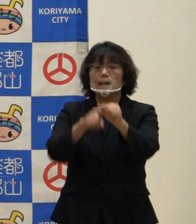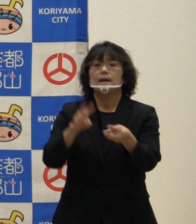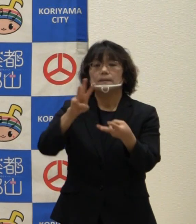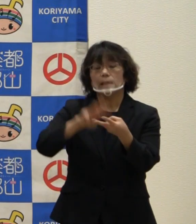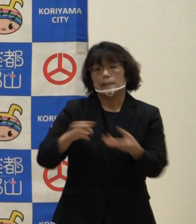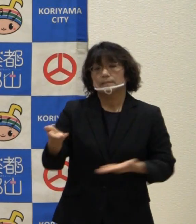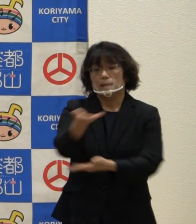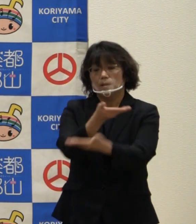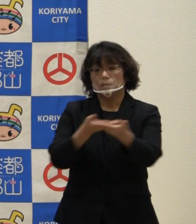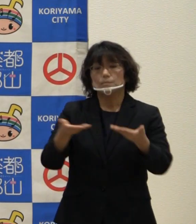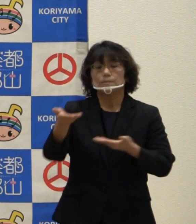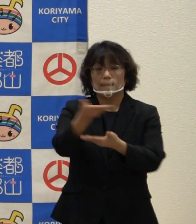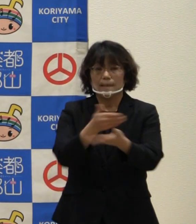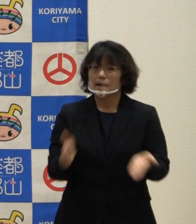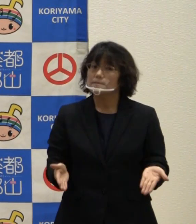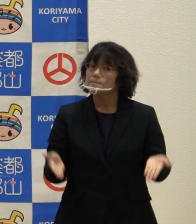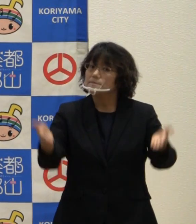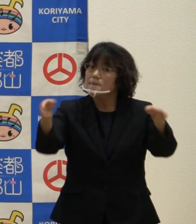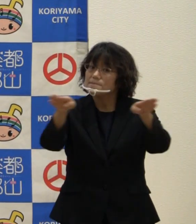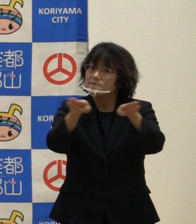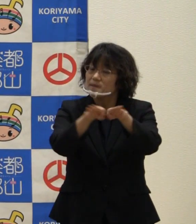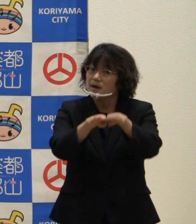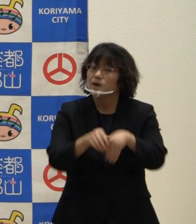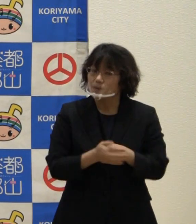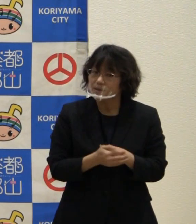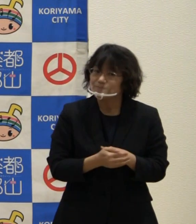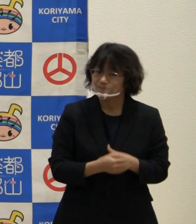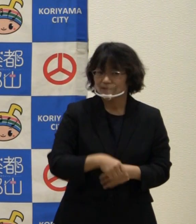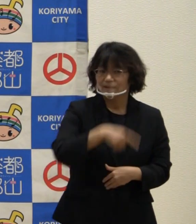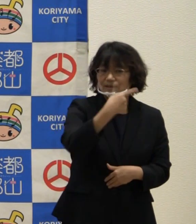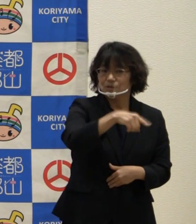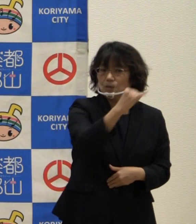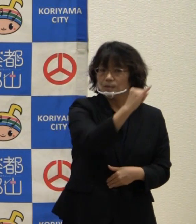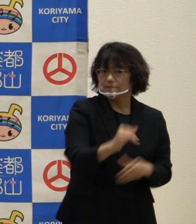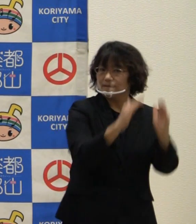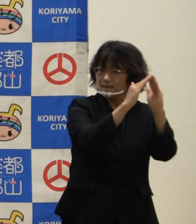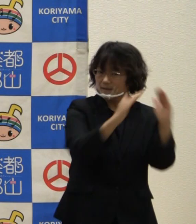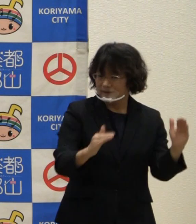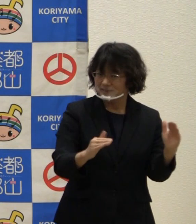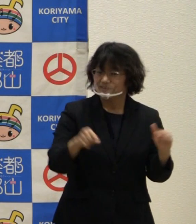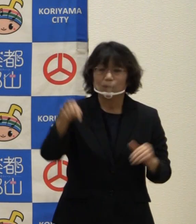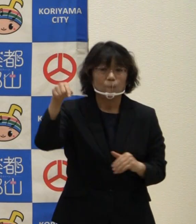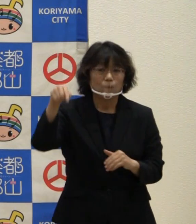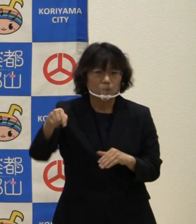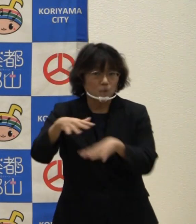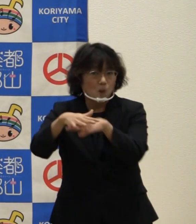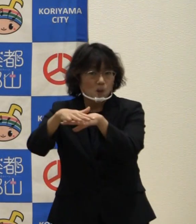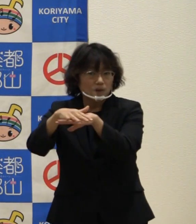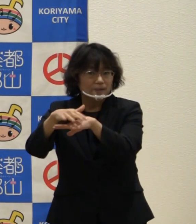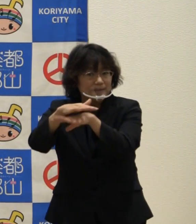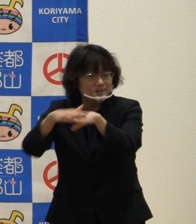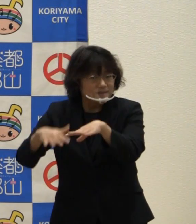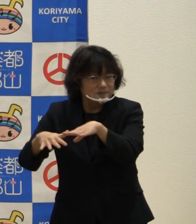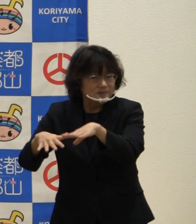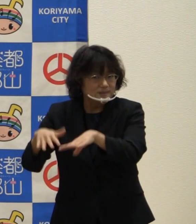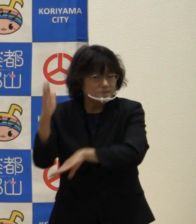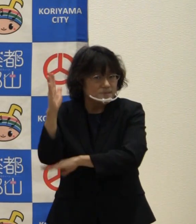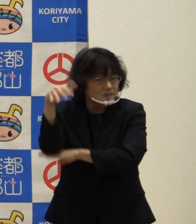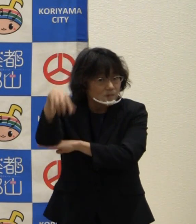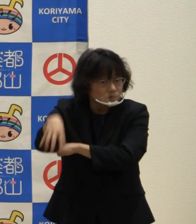教育委員会と市長局との預金競争コンペティションじゃな